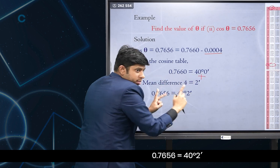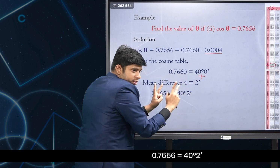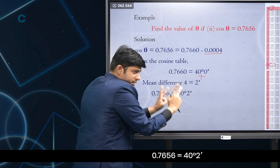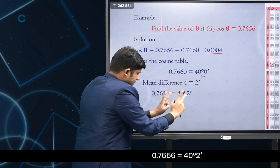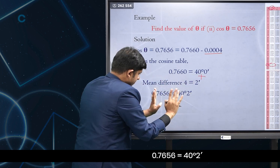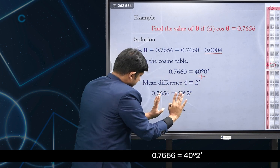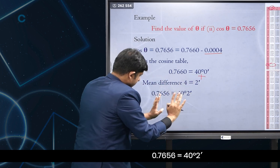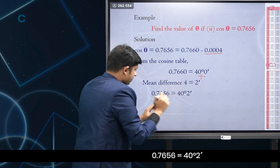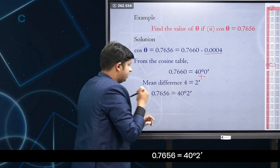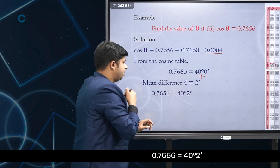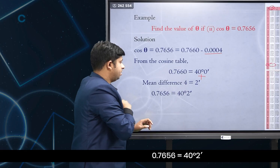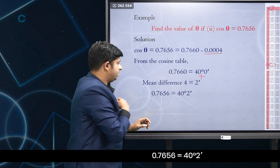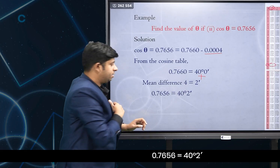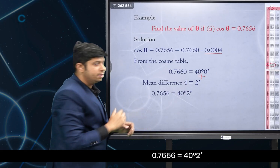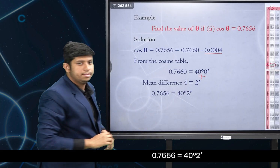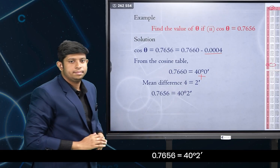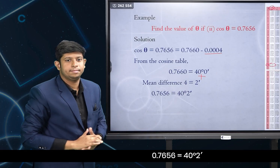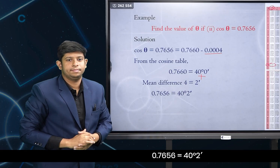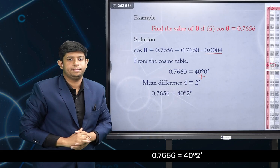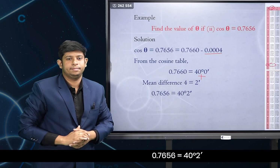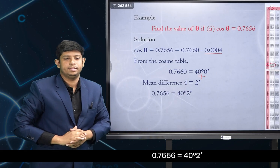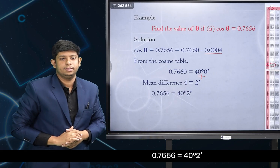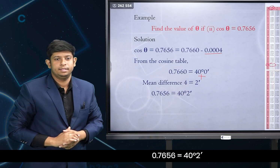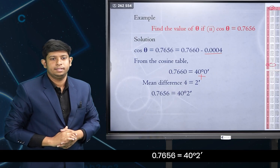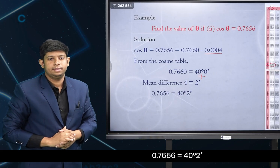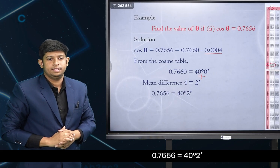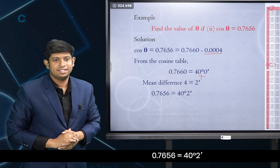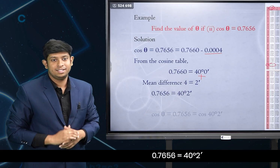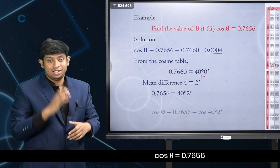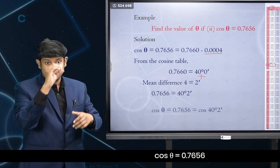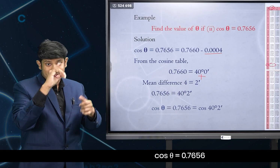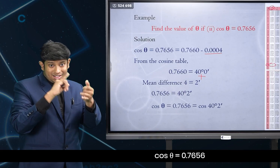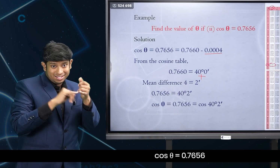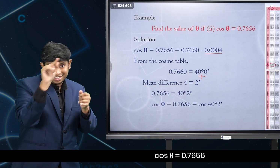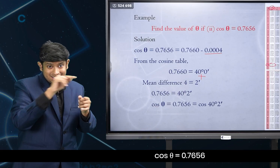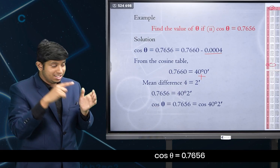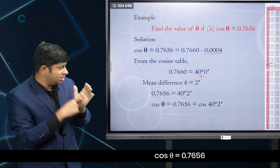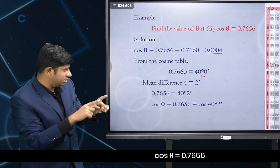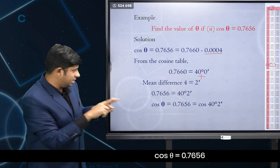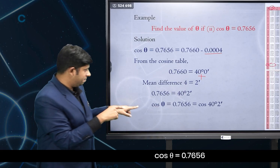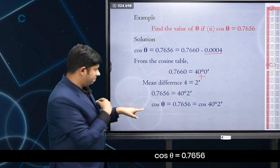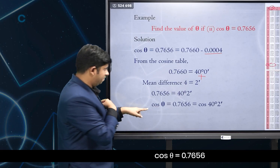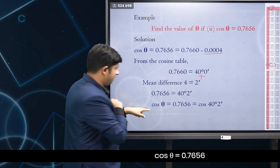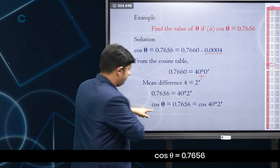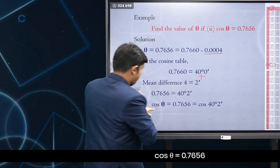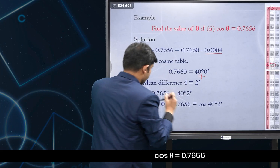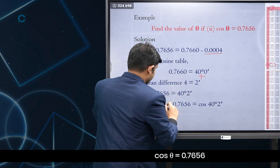जीरो पॉइंट 7656 is equal 40 डिग्री 2 मिनट. cos theta is equal